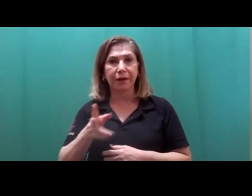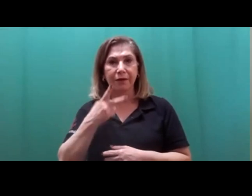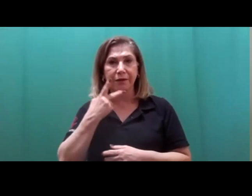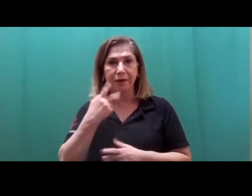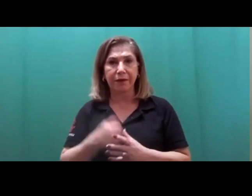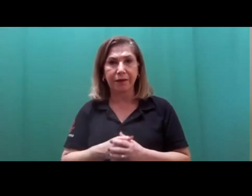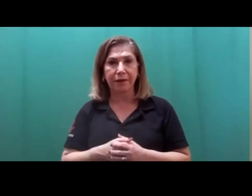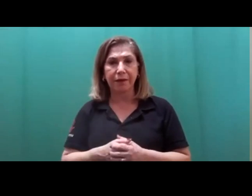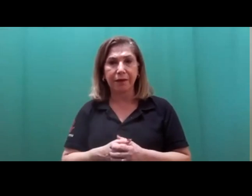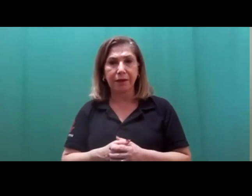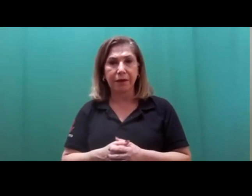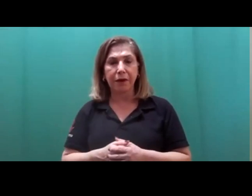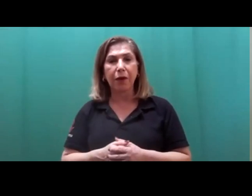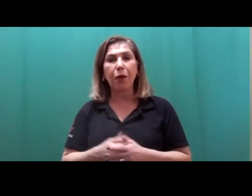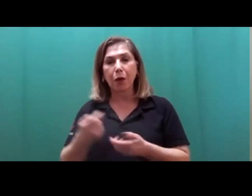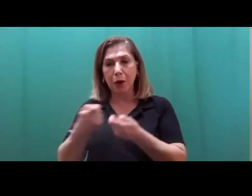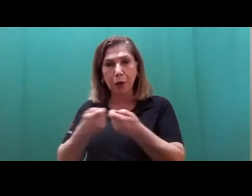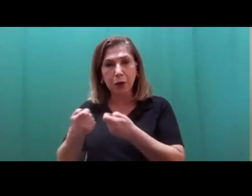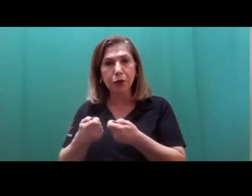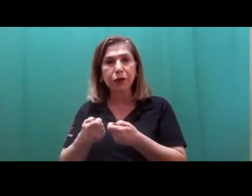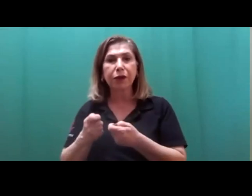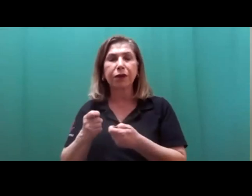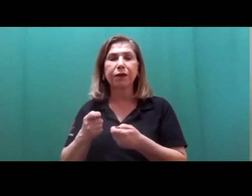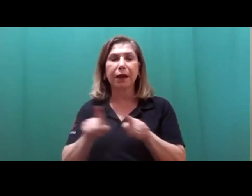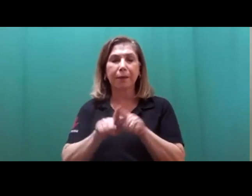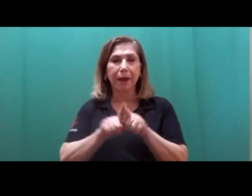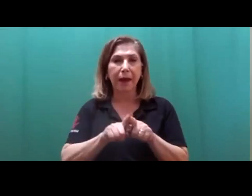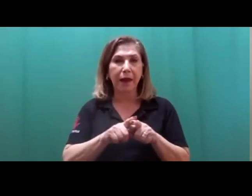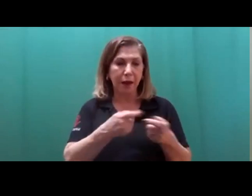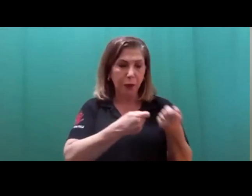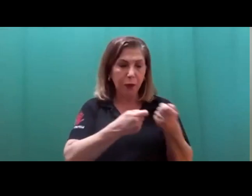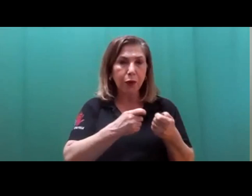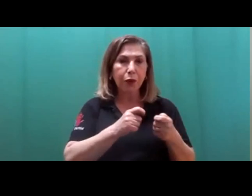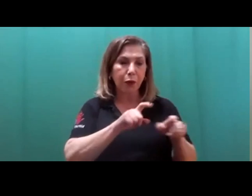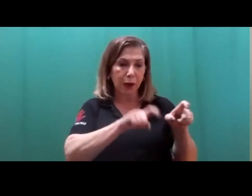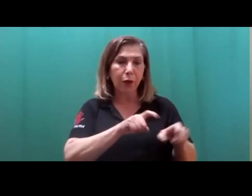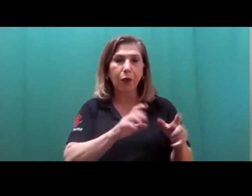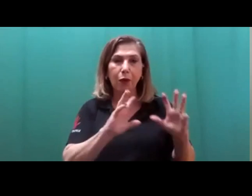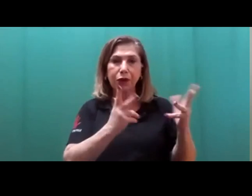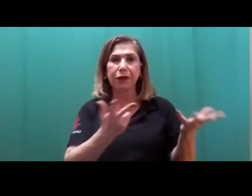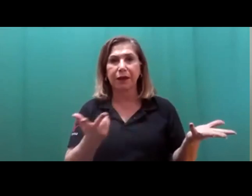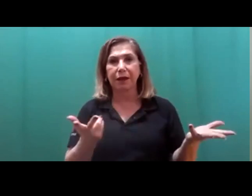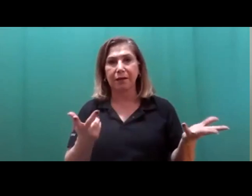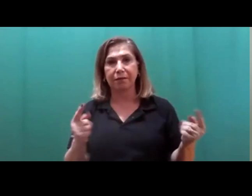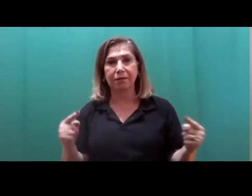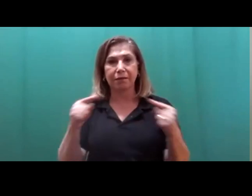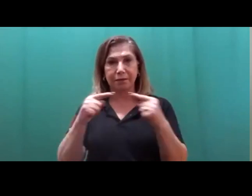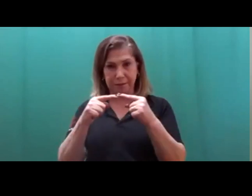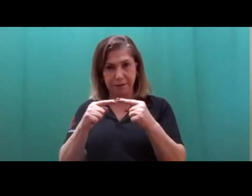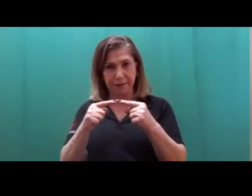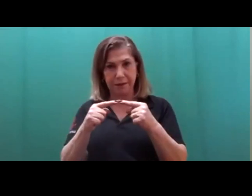a conexão agronegócio e agroecologia, né? A gente é um contraponto. Para mim, não tem essa...